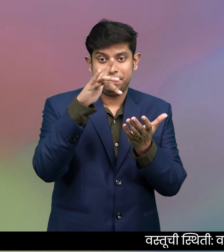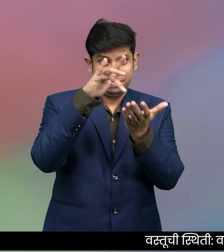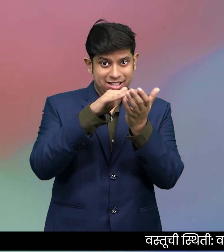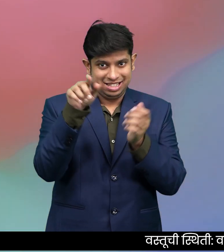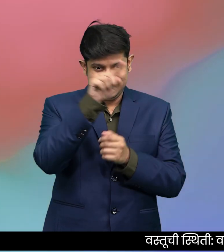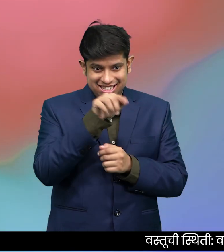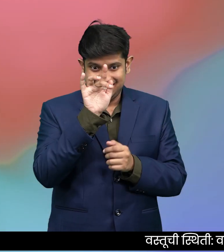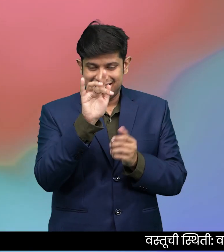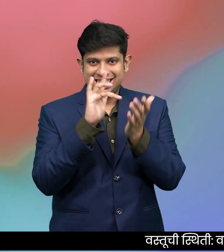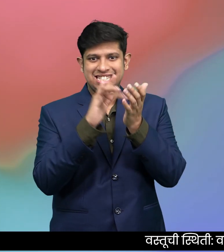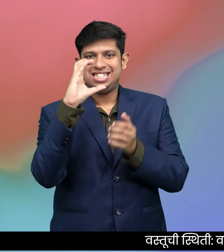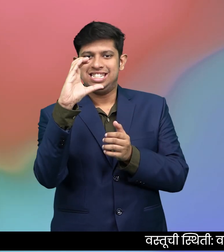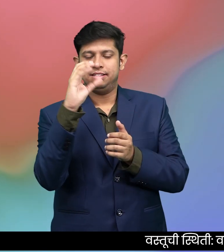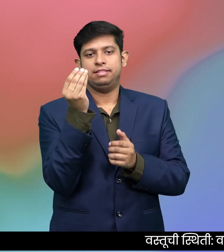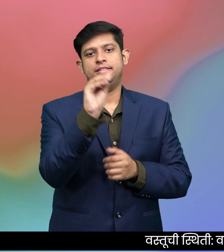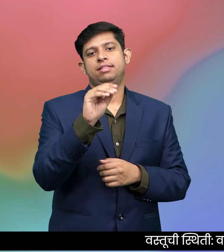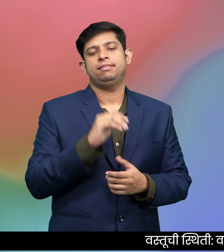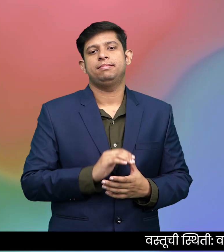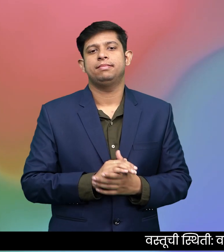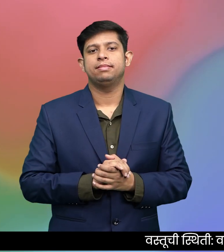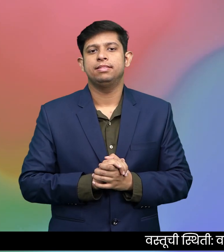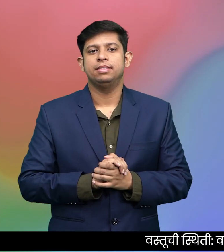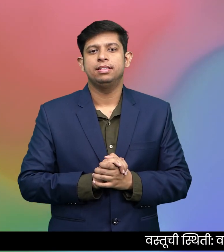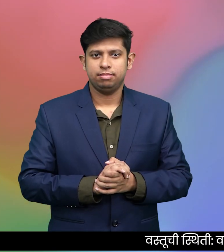of curvature C.